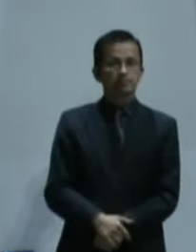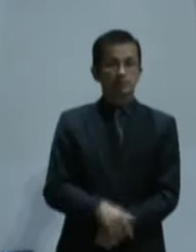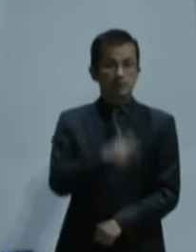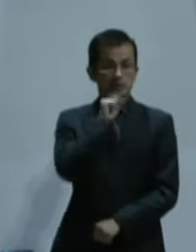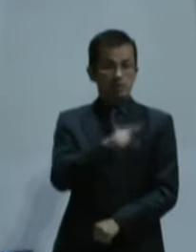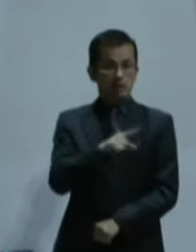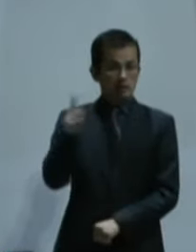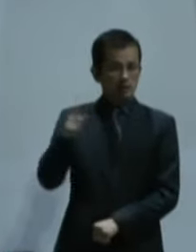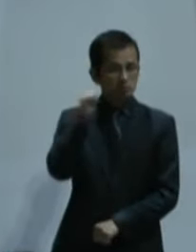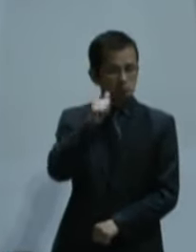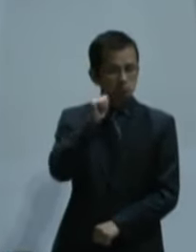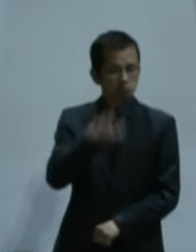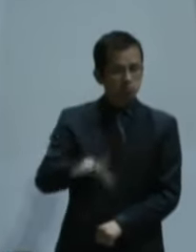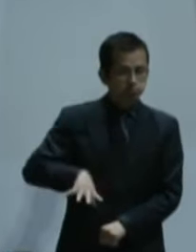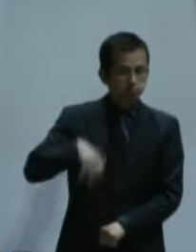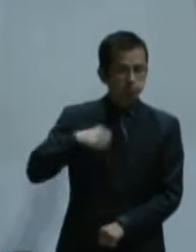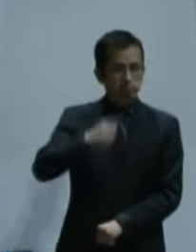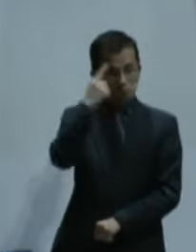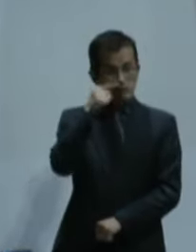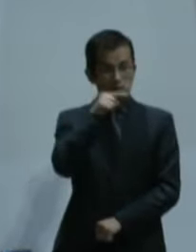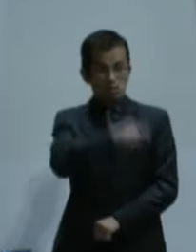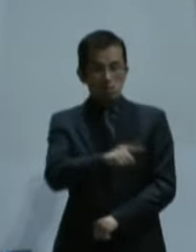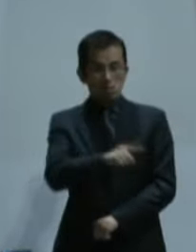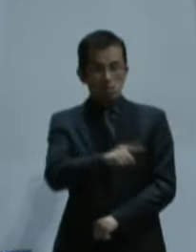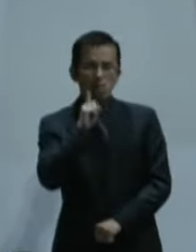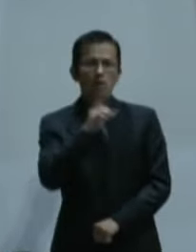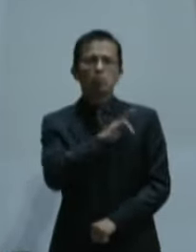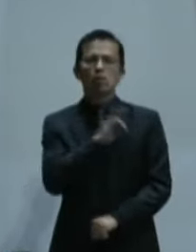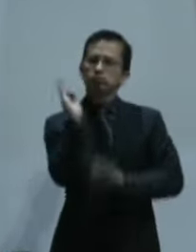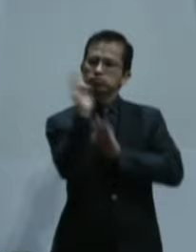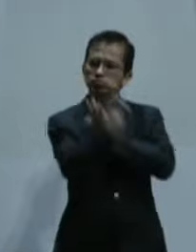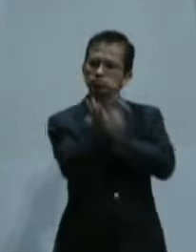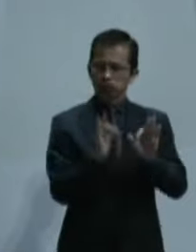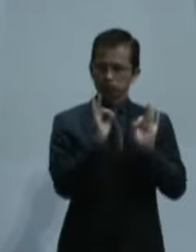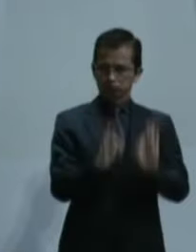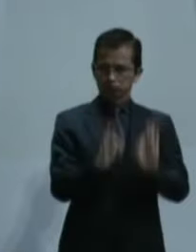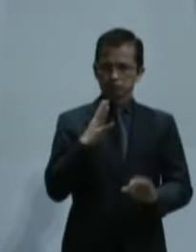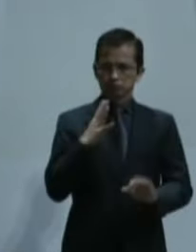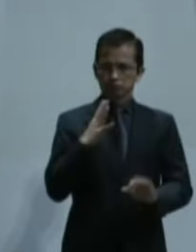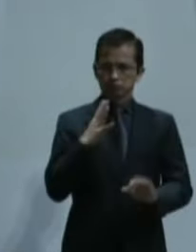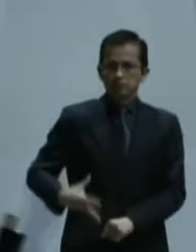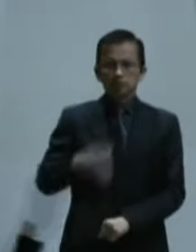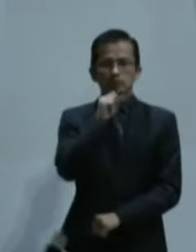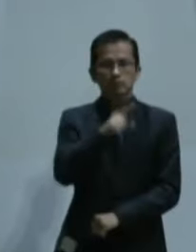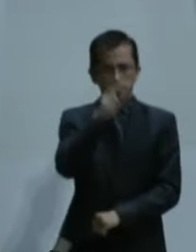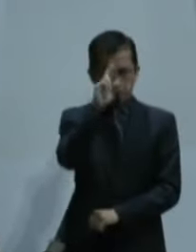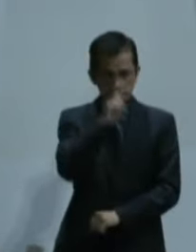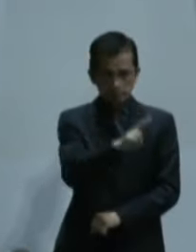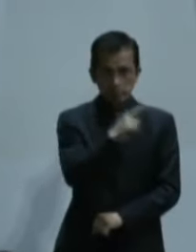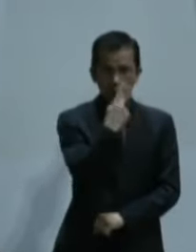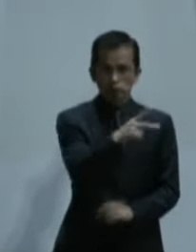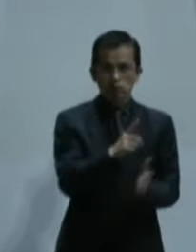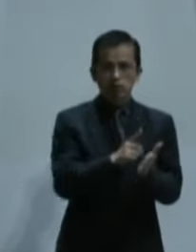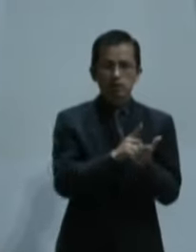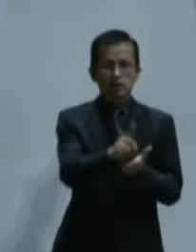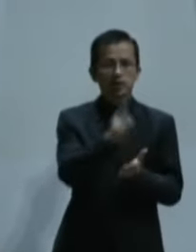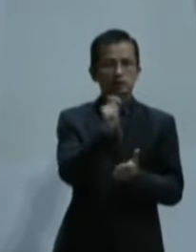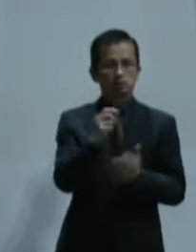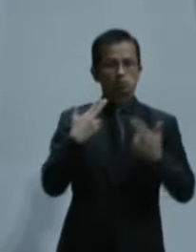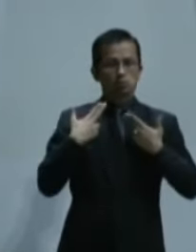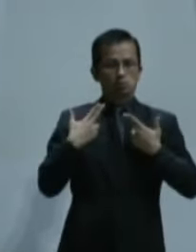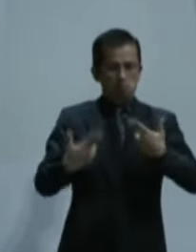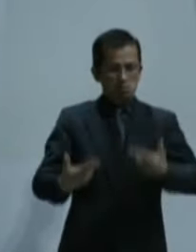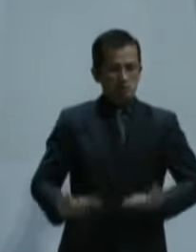lucha para que la mujer tenga un trato digno en donde se respeten sus derechos Como seres